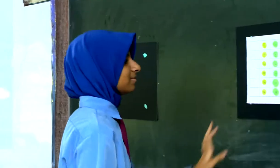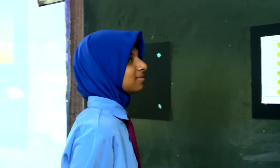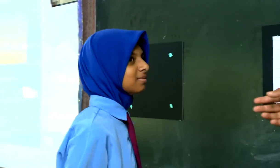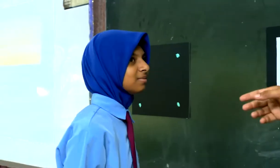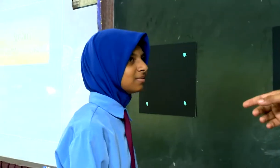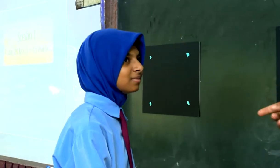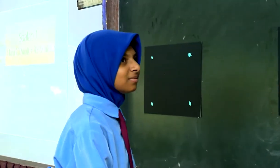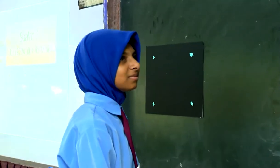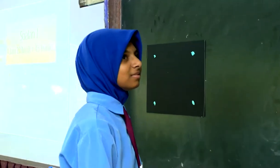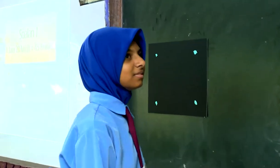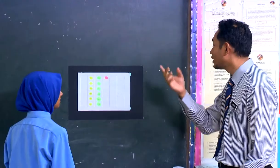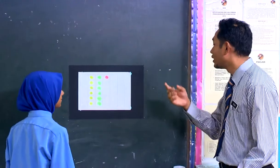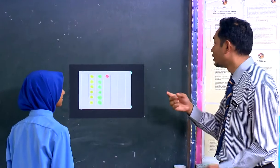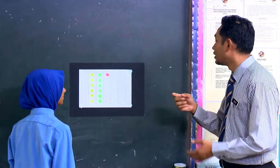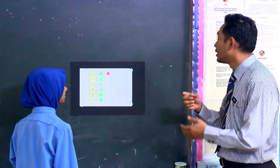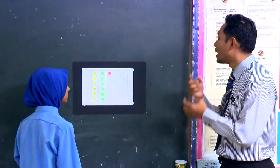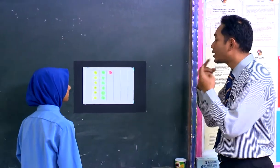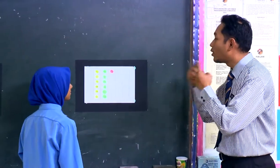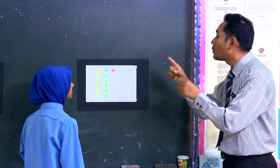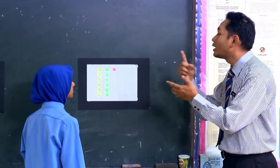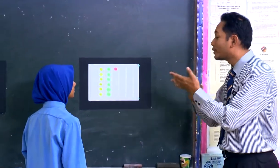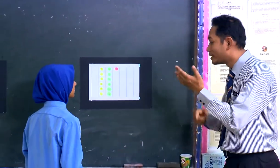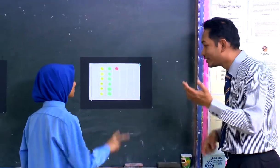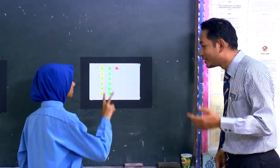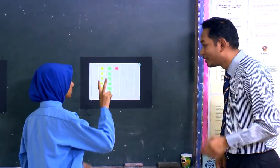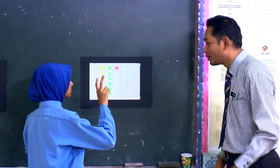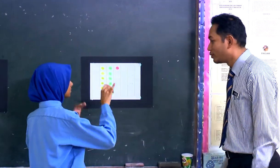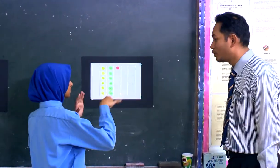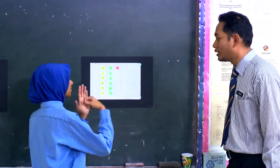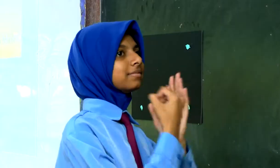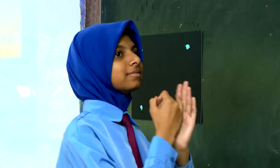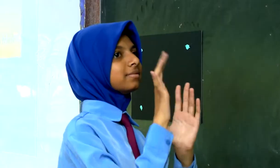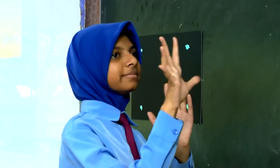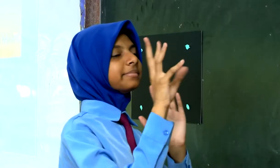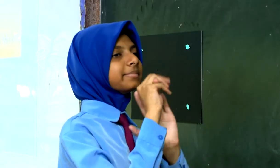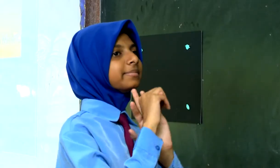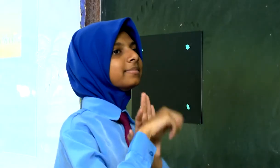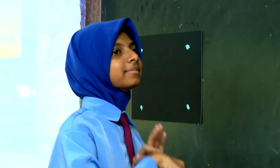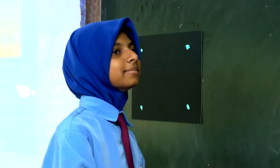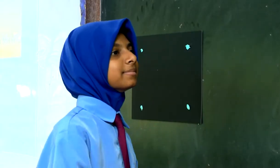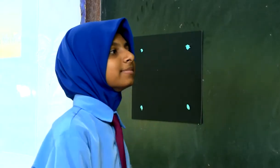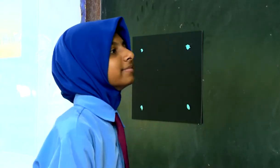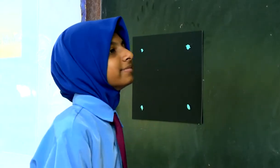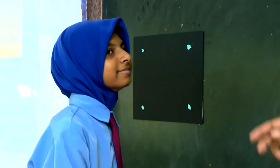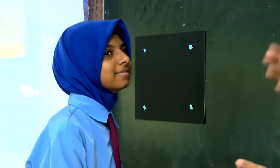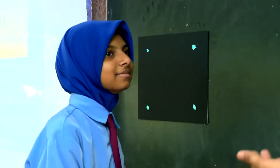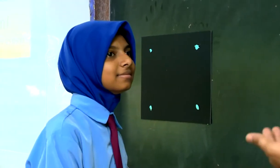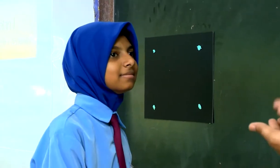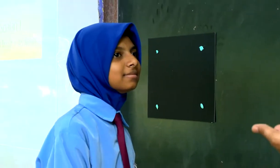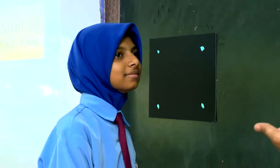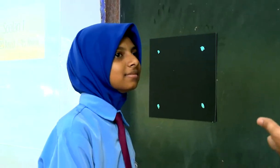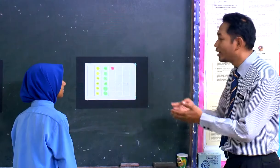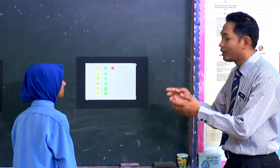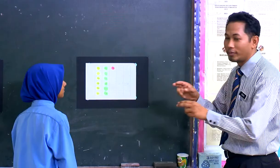Okey, bagi tahu saya. Jawapan apa? 2 jam 5 minit. Okey, terima kasih. Boleh